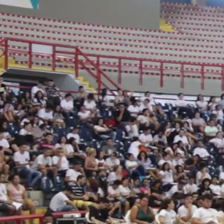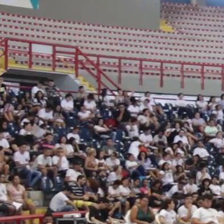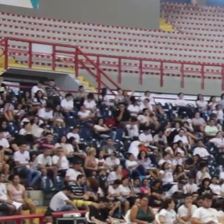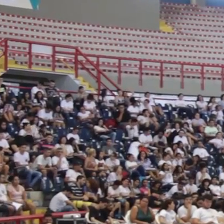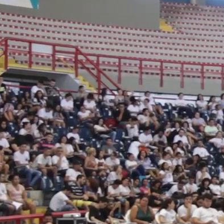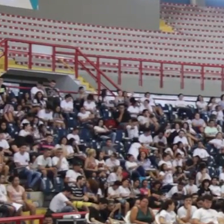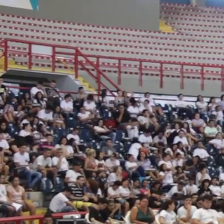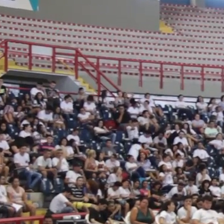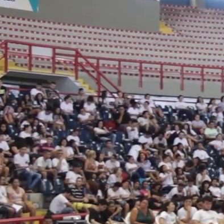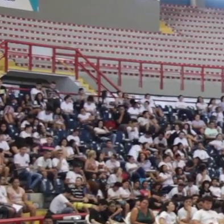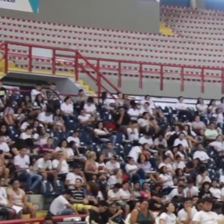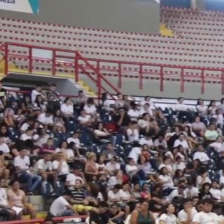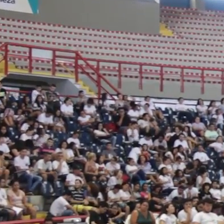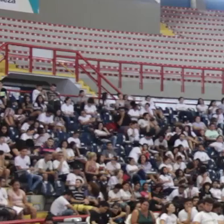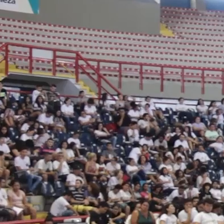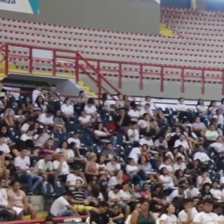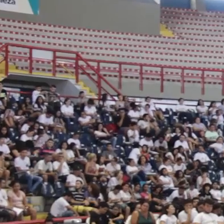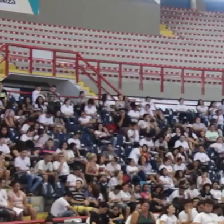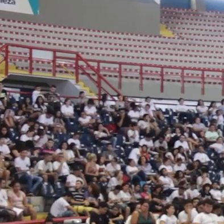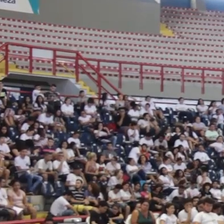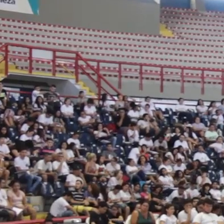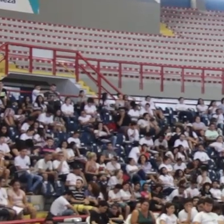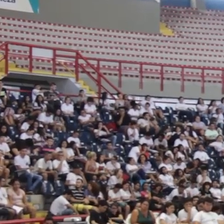as ações têm que ser algo mais concreto.